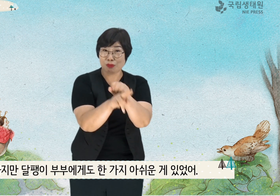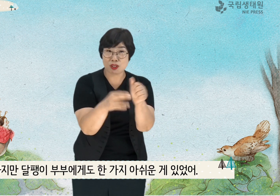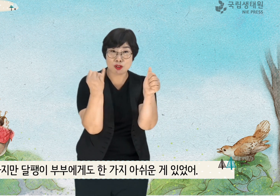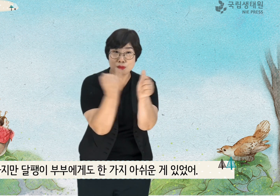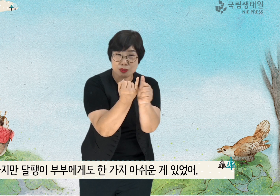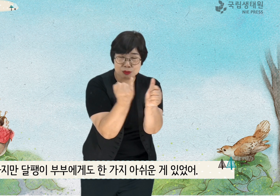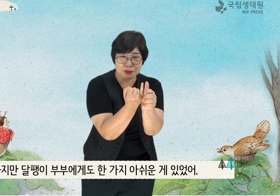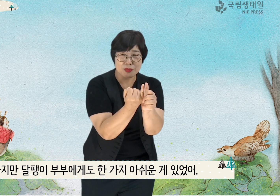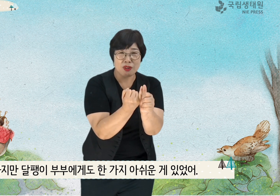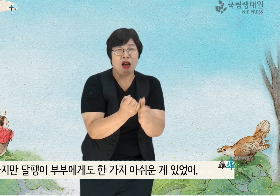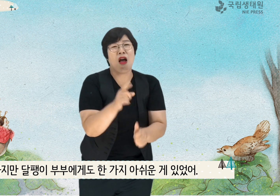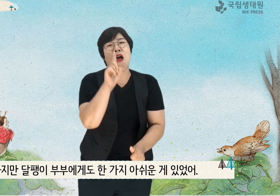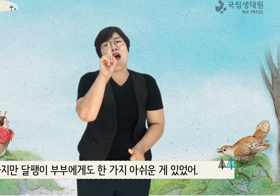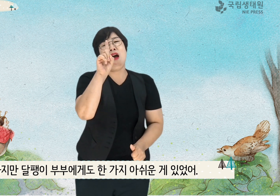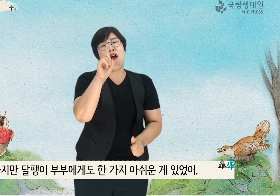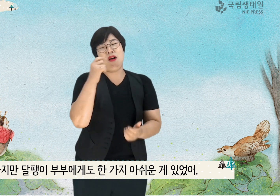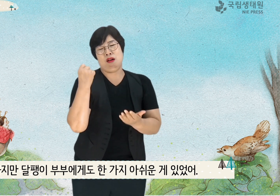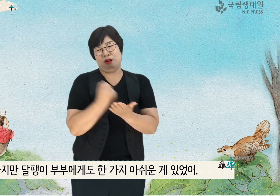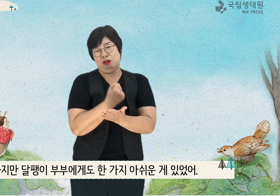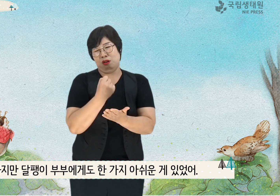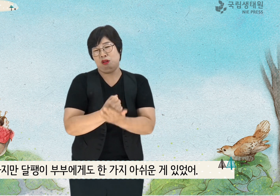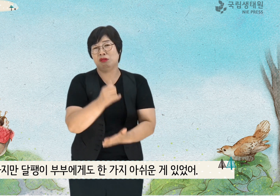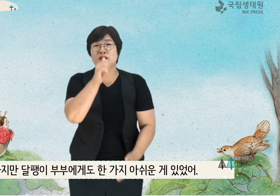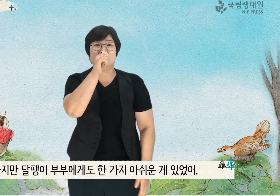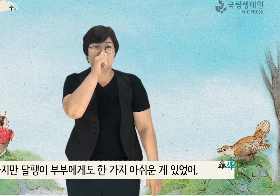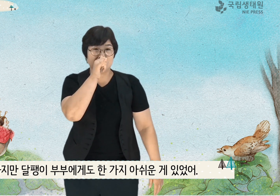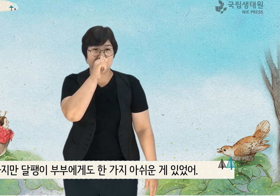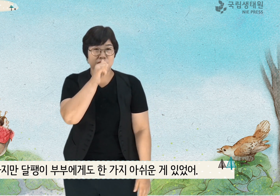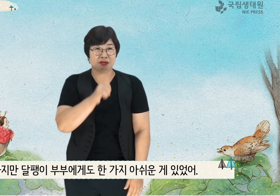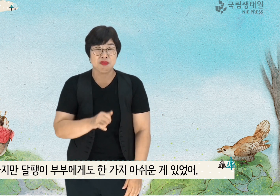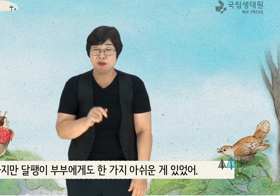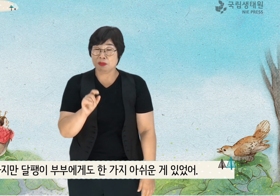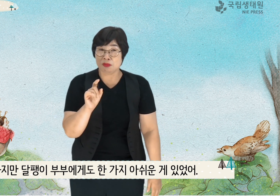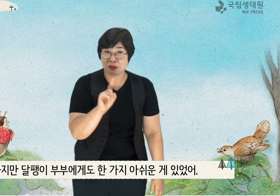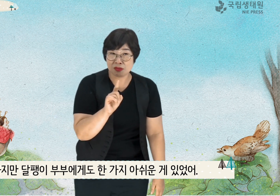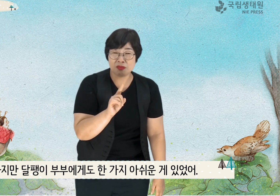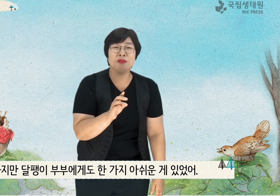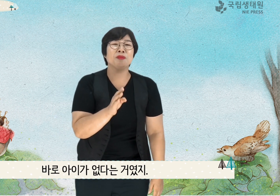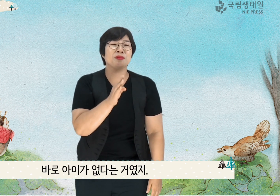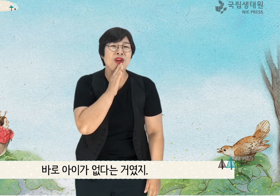하지만 달팽이 부부에게도 한 가지 아쉬운 게 있었어.